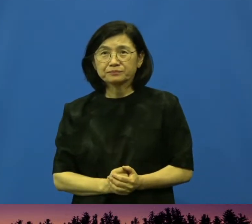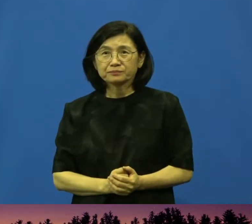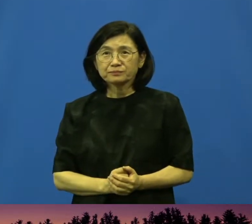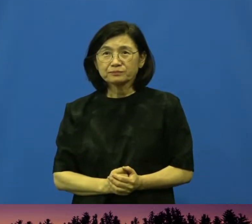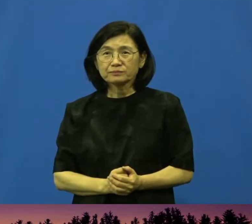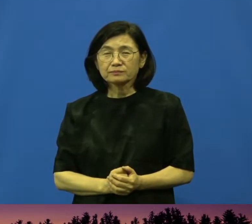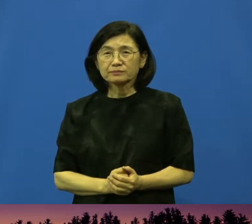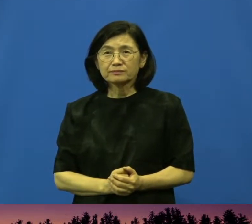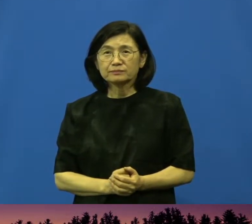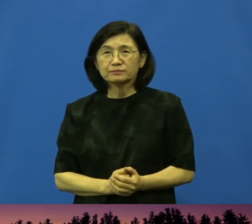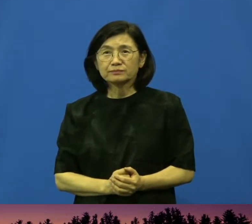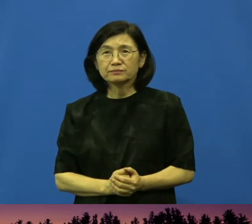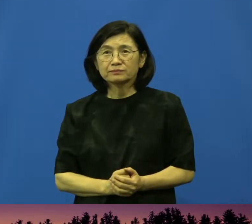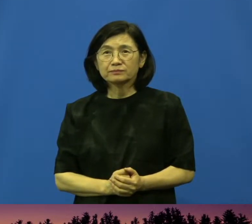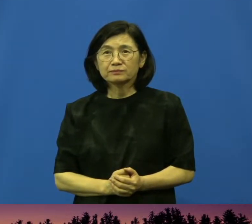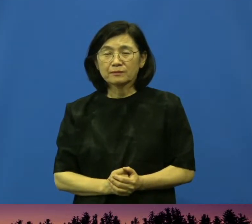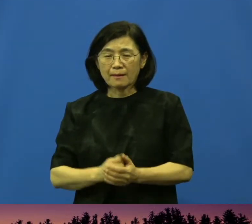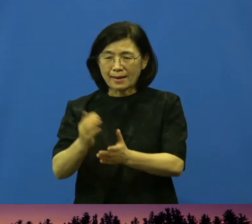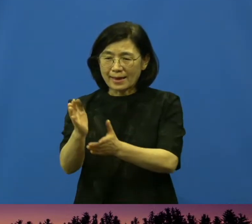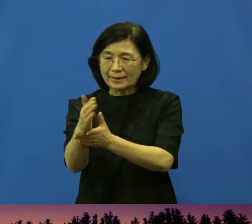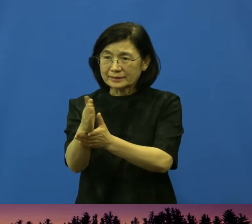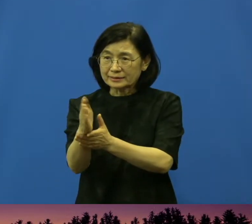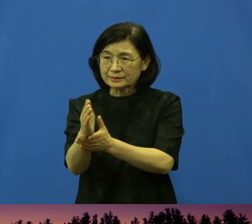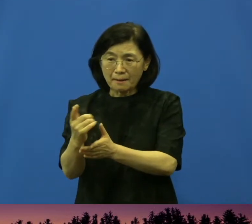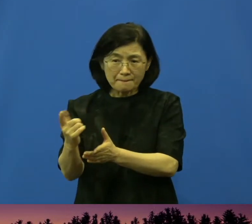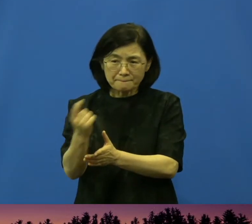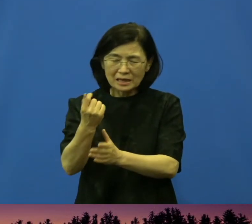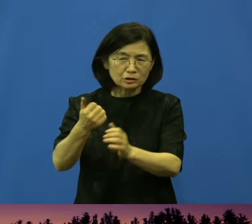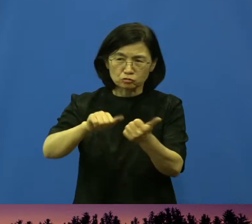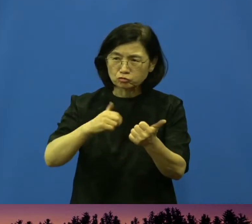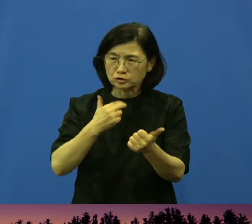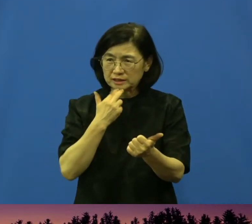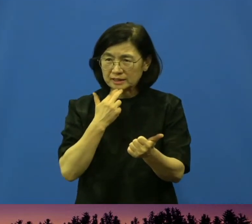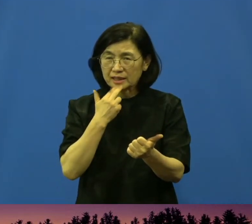생선은 빨리 안 죽어요.